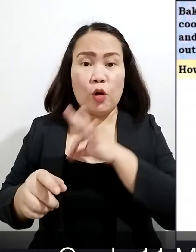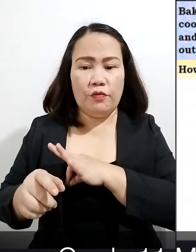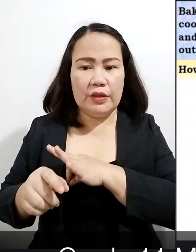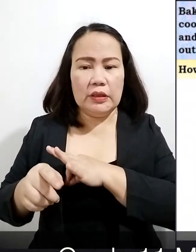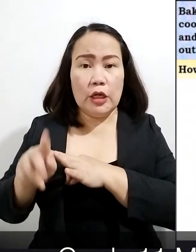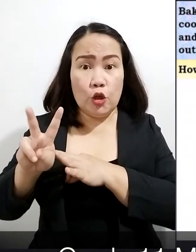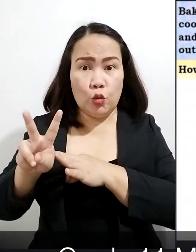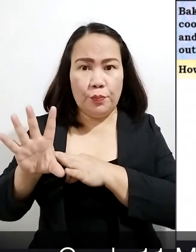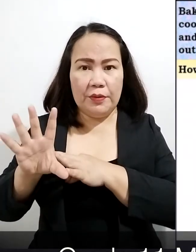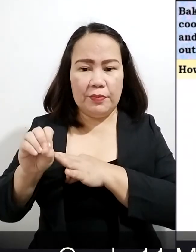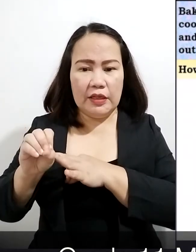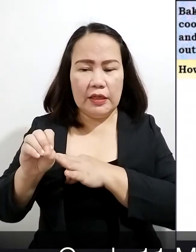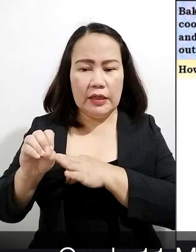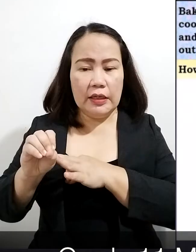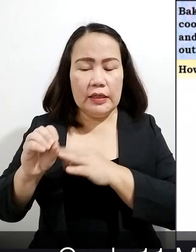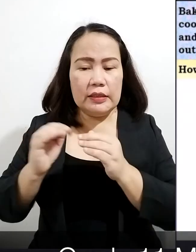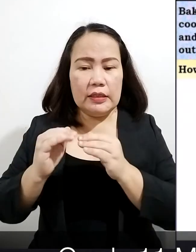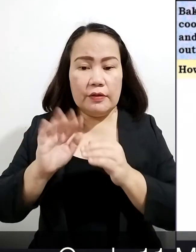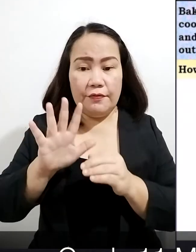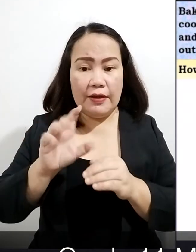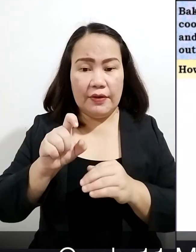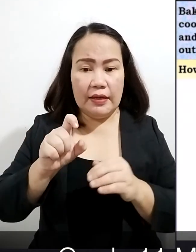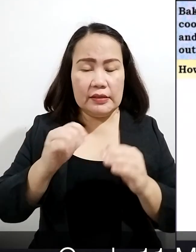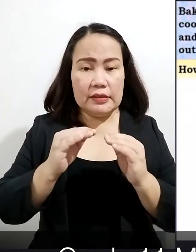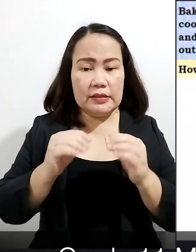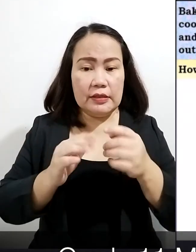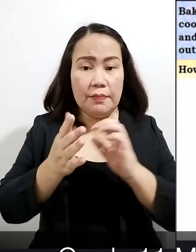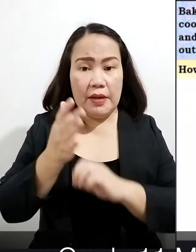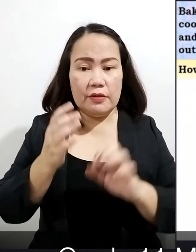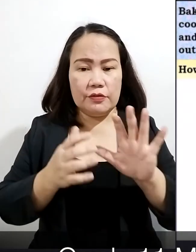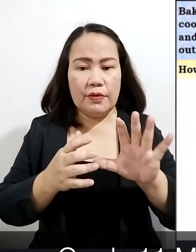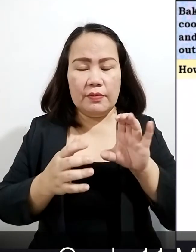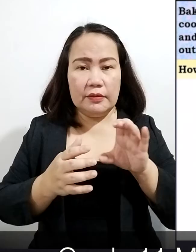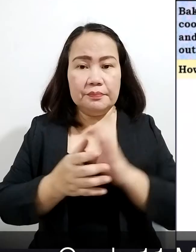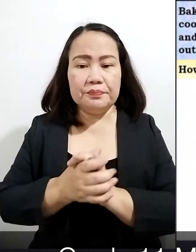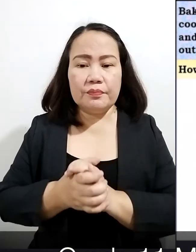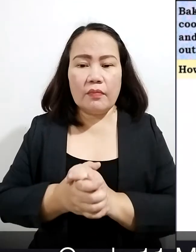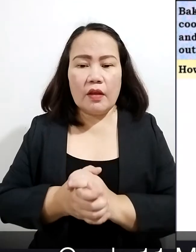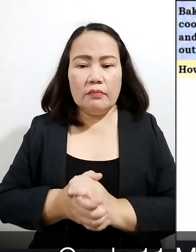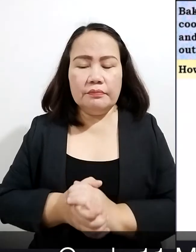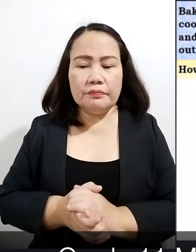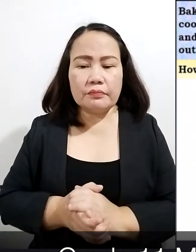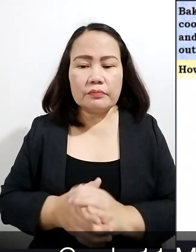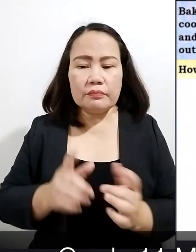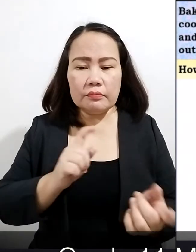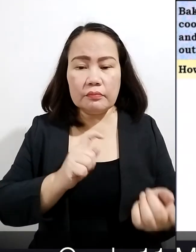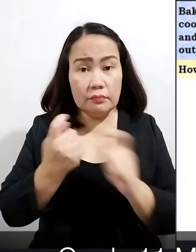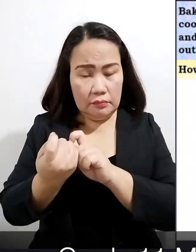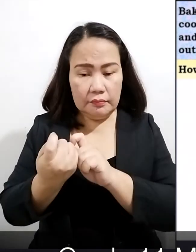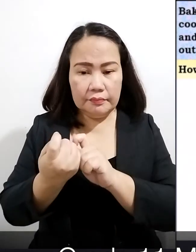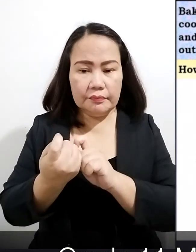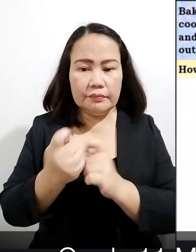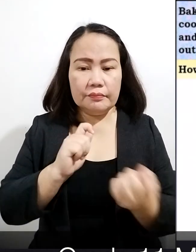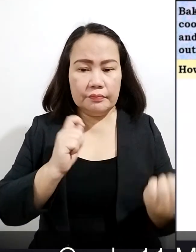Ayan. Next, solve natin for X. So, transpose natin yung negative 500 sa kabilang side.